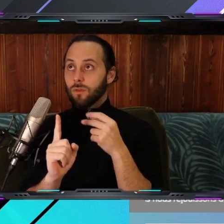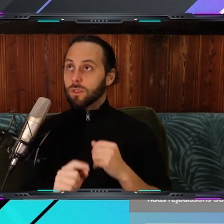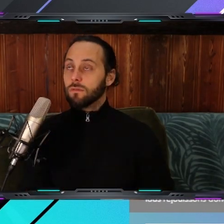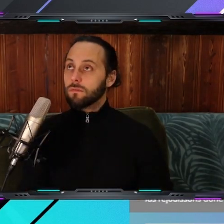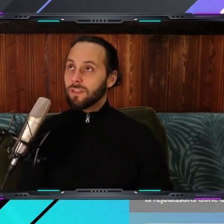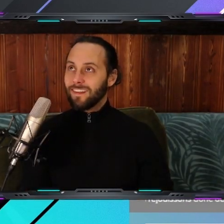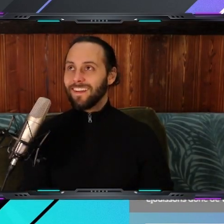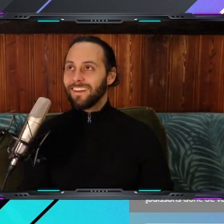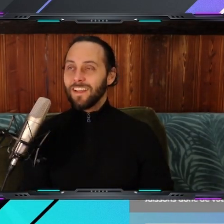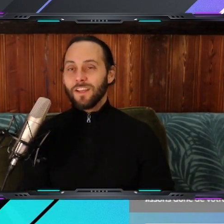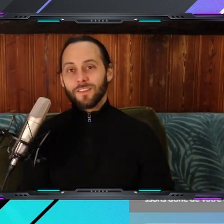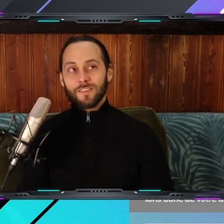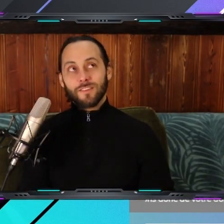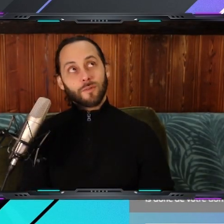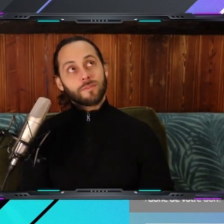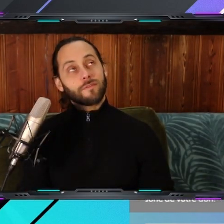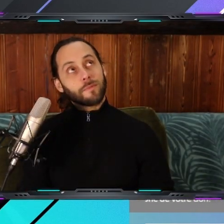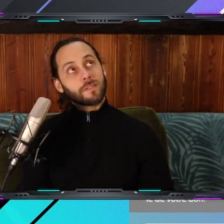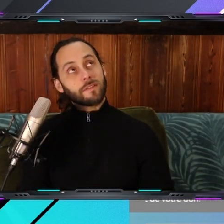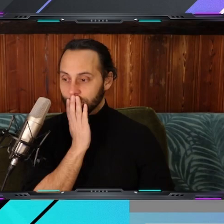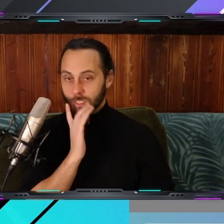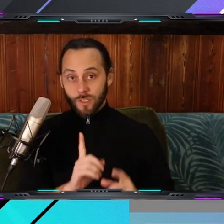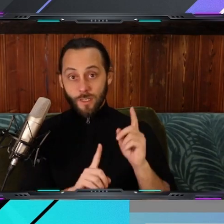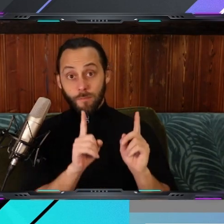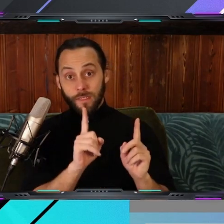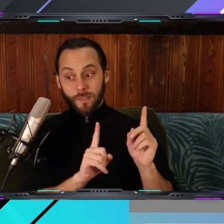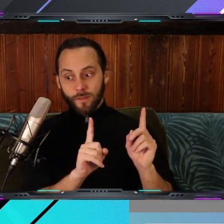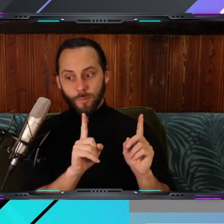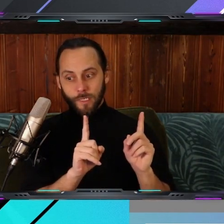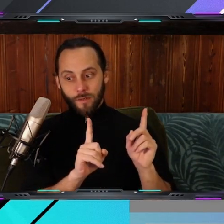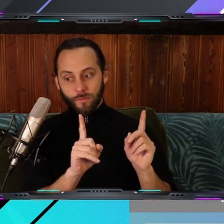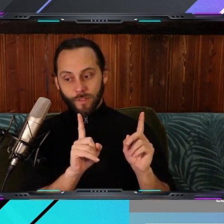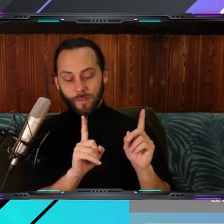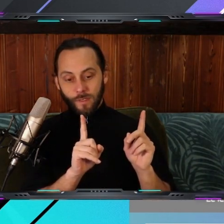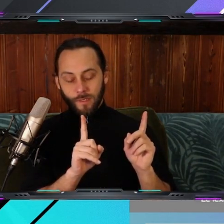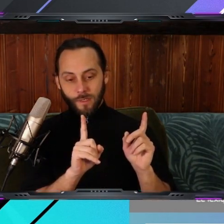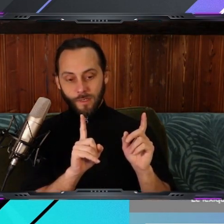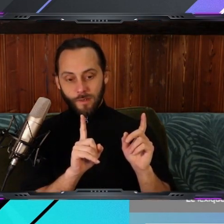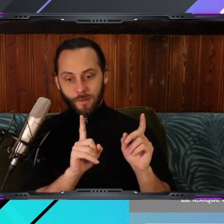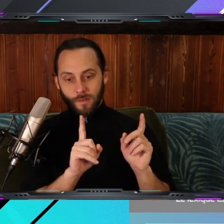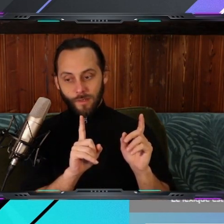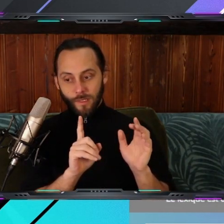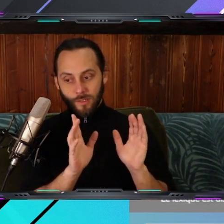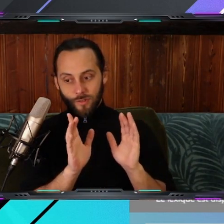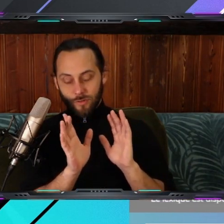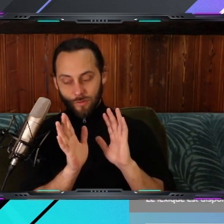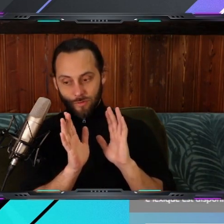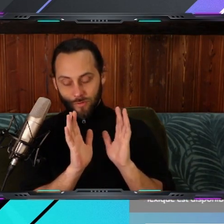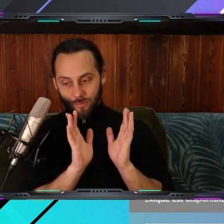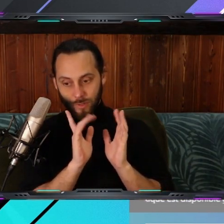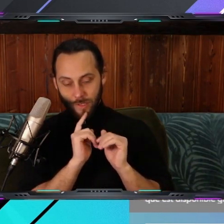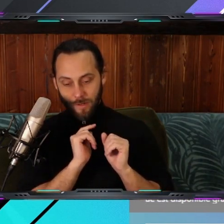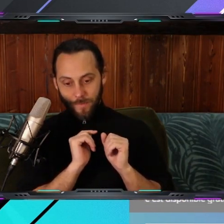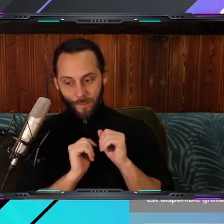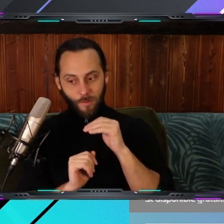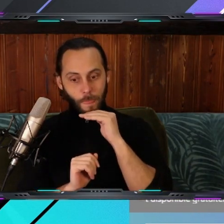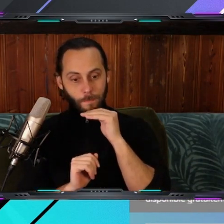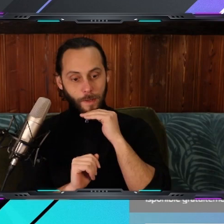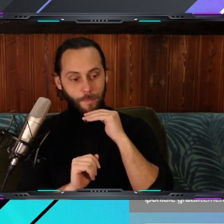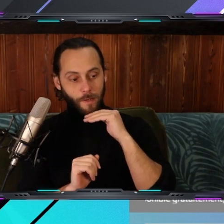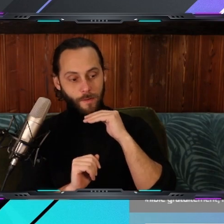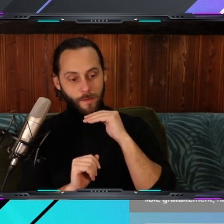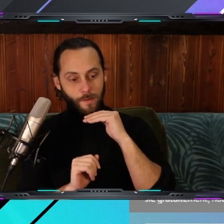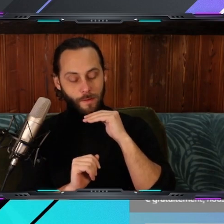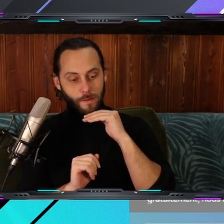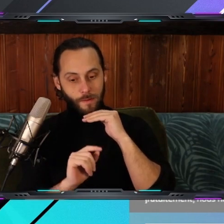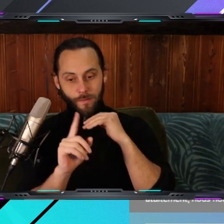Ah non, attends. Non, faut pas... J'essaie de placer les deux personnes, en fait. Et je bug, là. Attends.